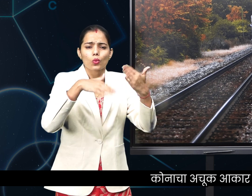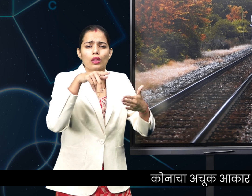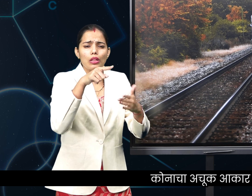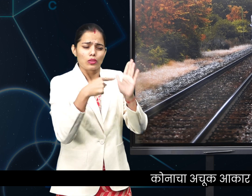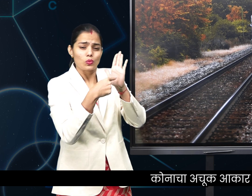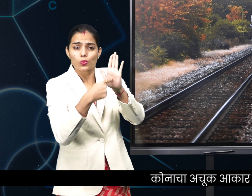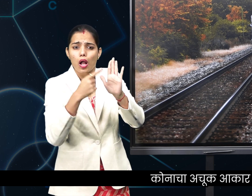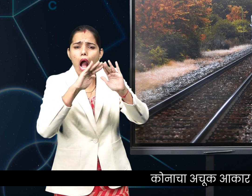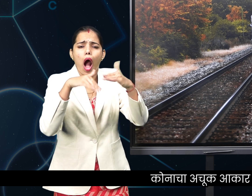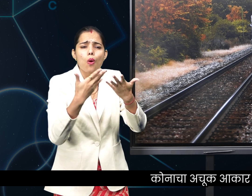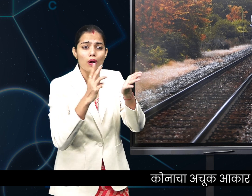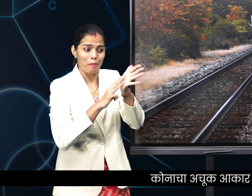कोनाचा अचूक आकार शोधण्यास